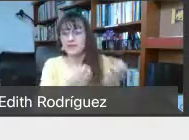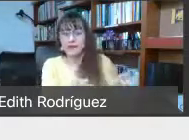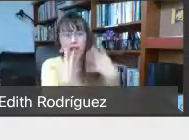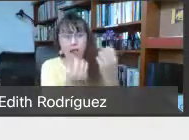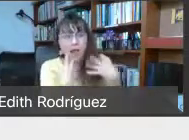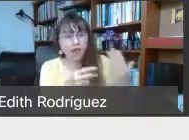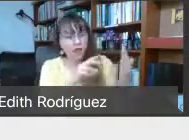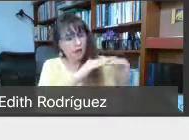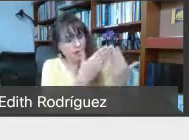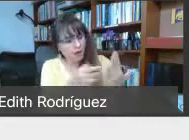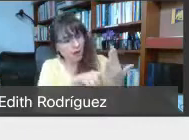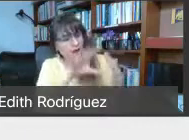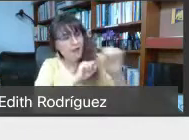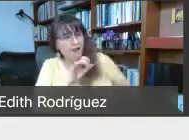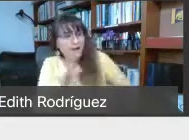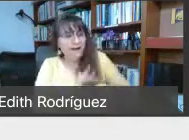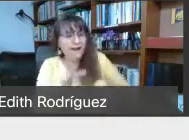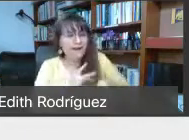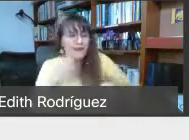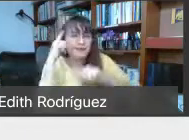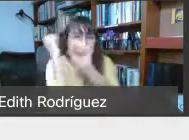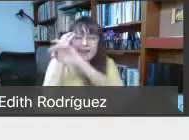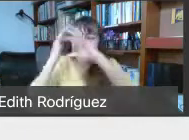una herramienta a través de la cual